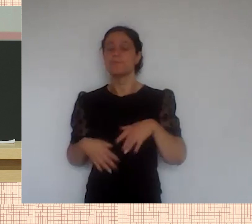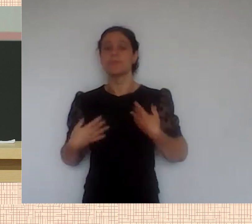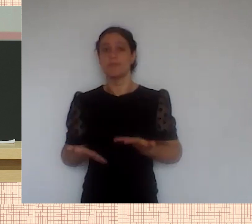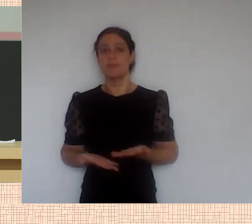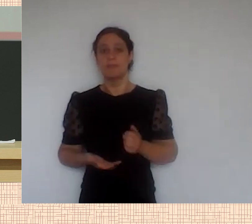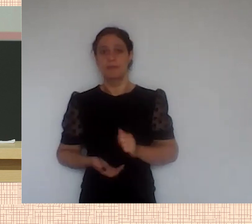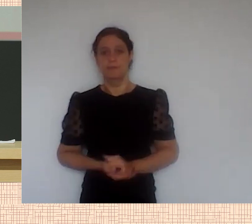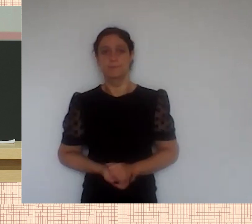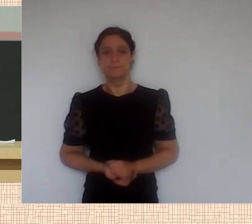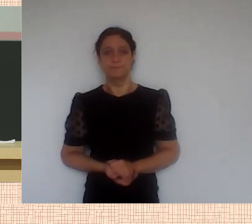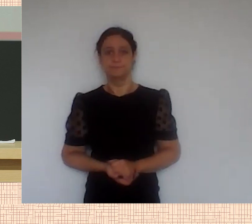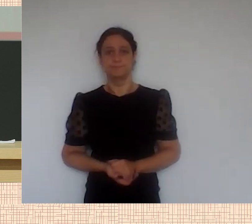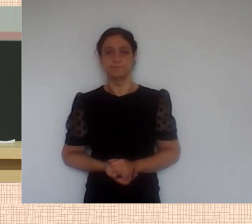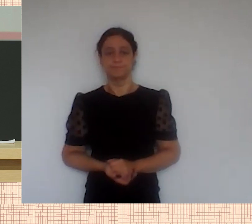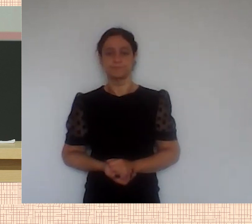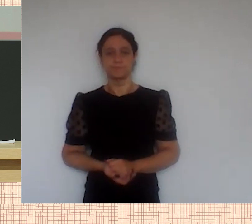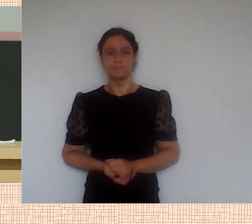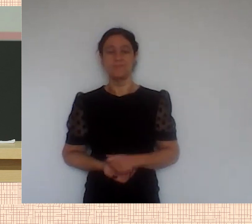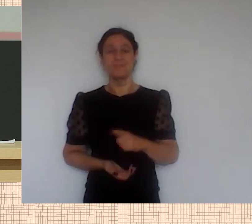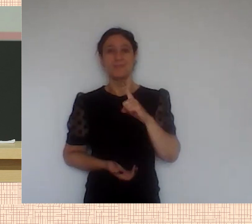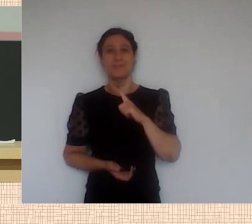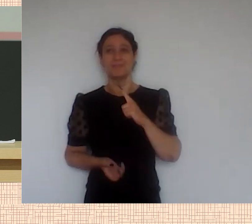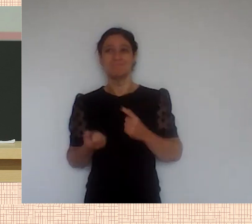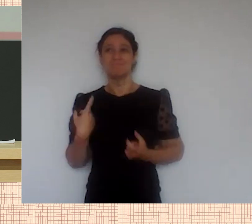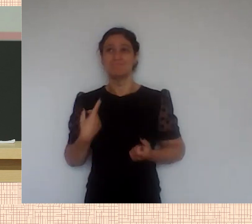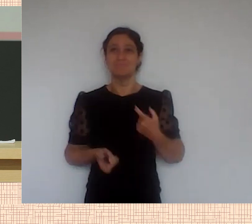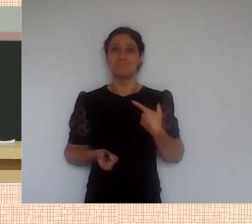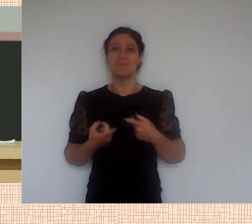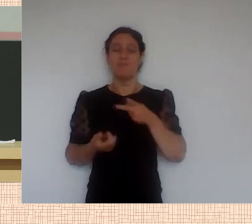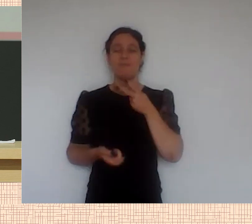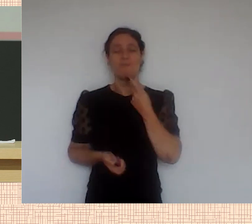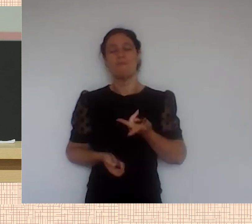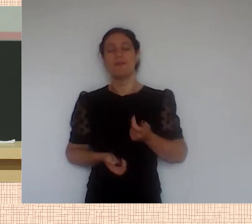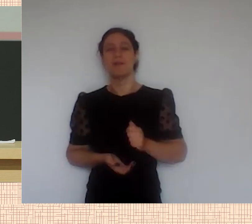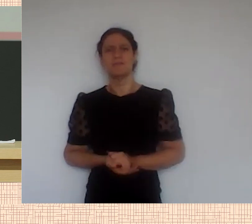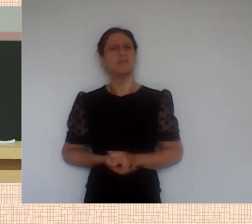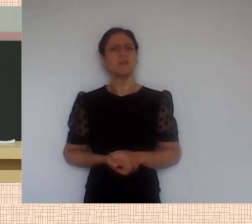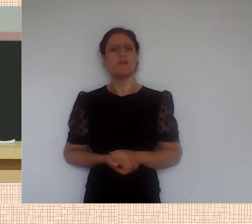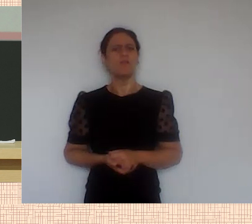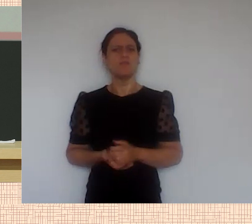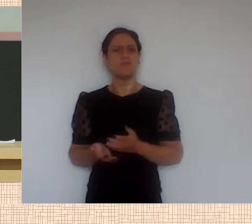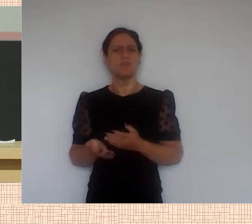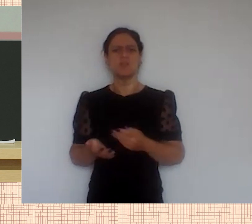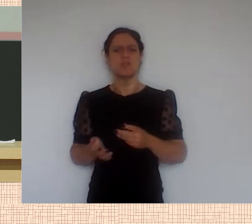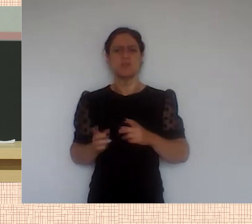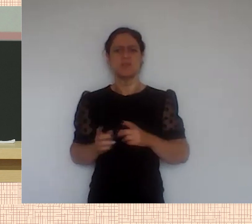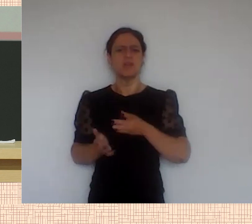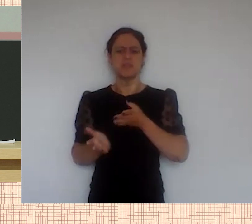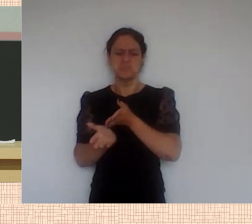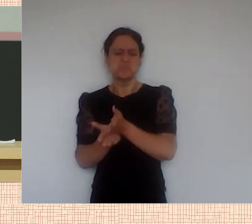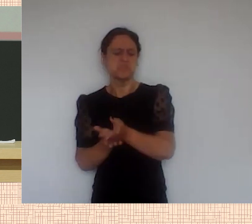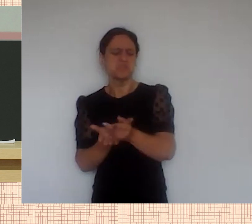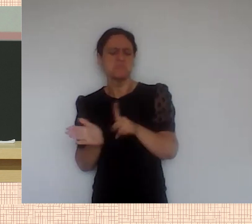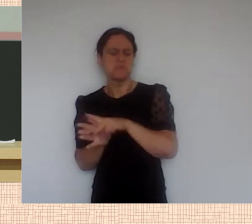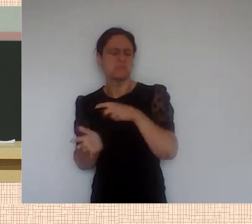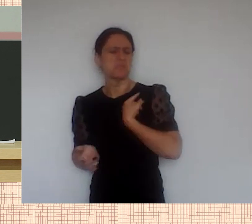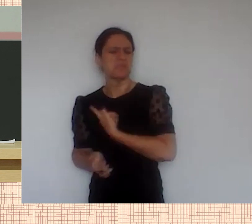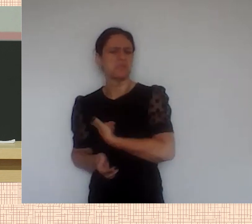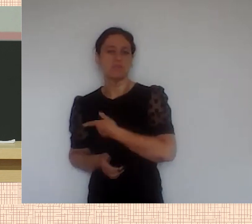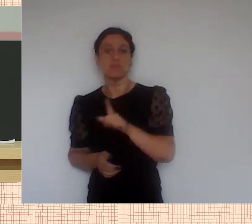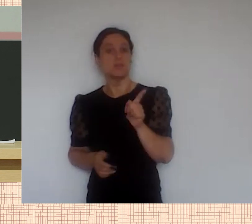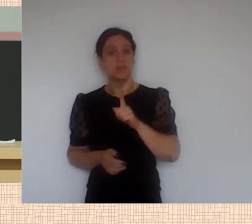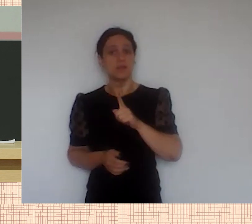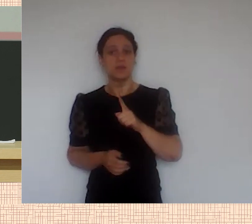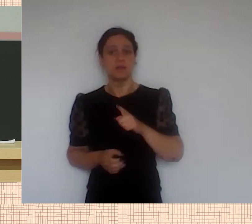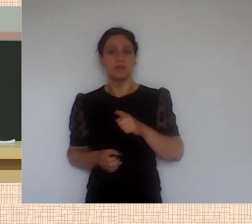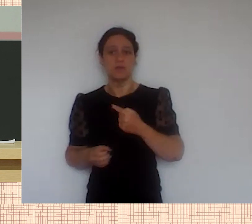As 12 tribos andavam, marchavam como um só exército, andavam como um só povo, com uma só